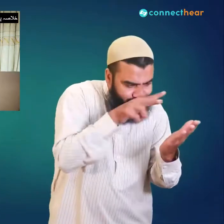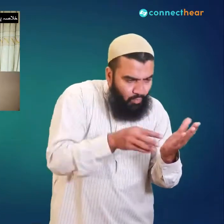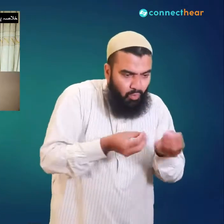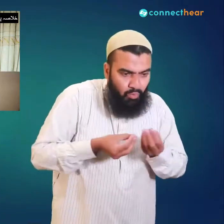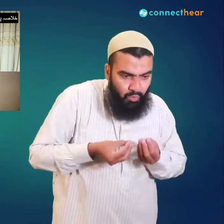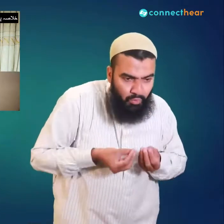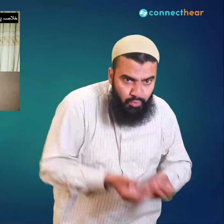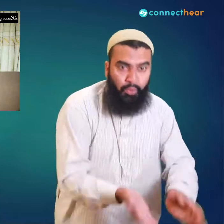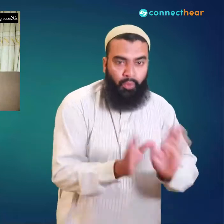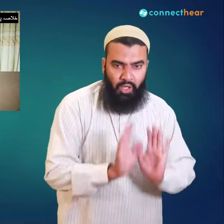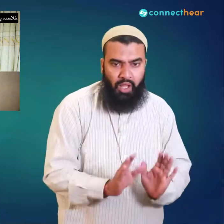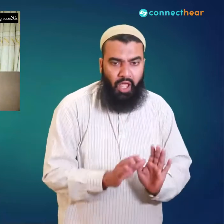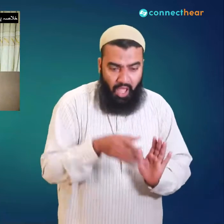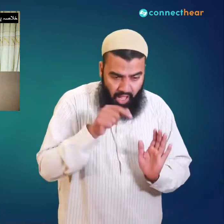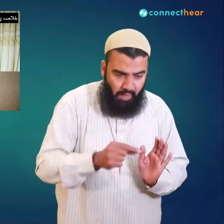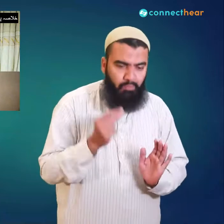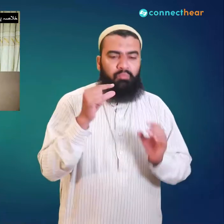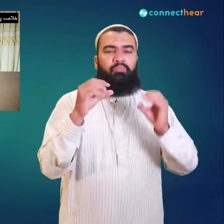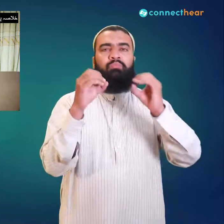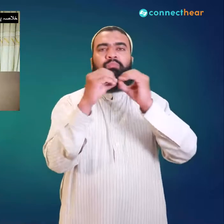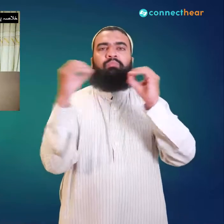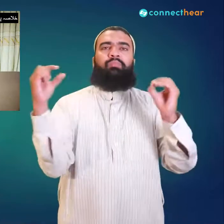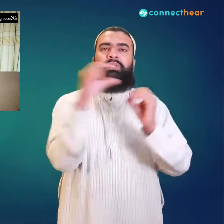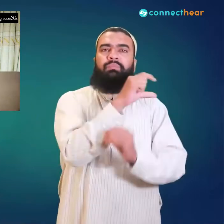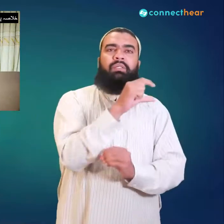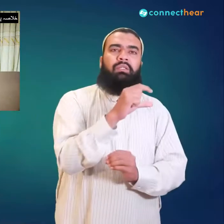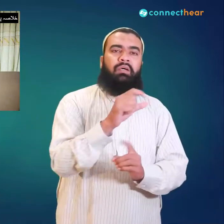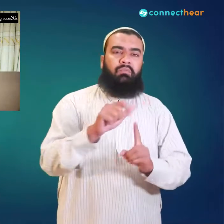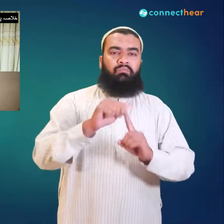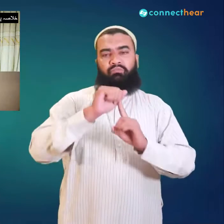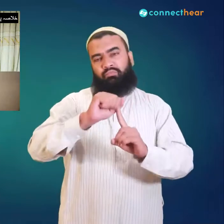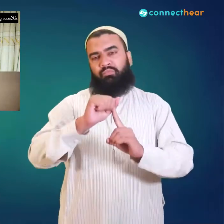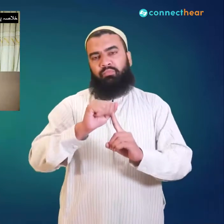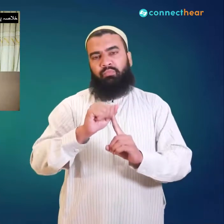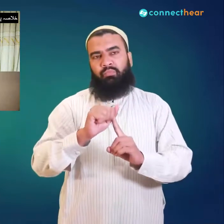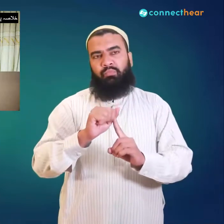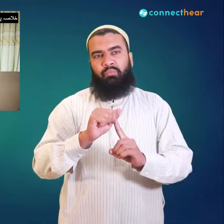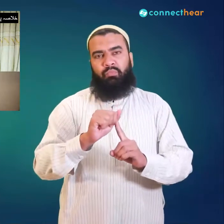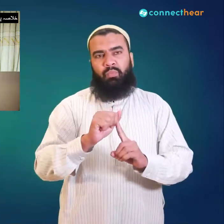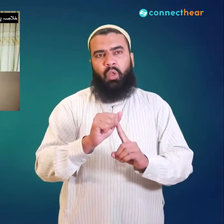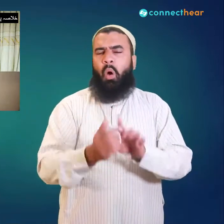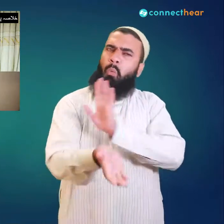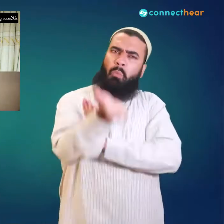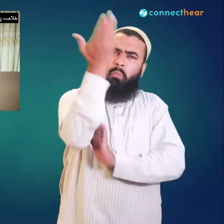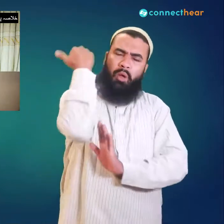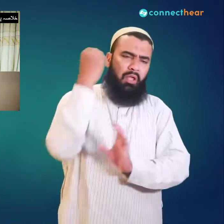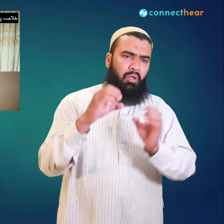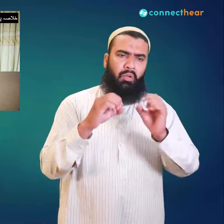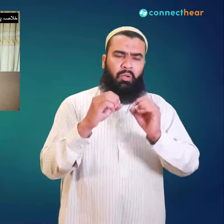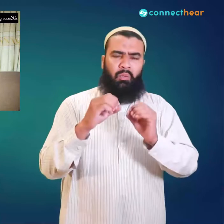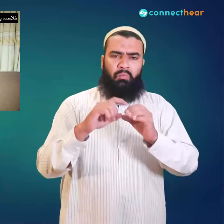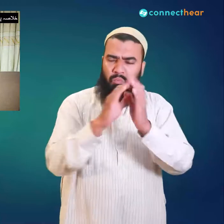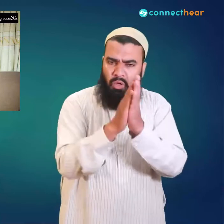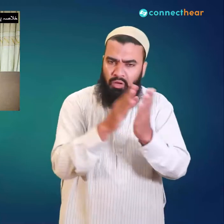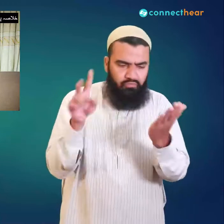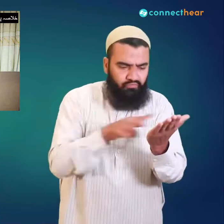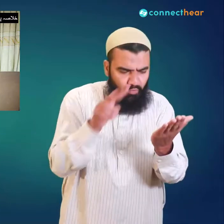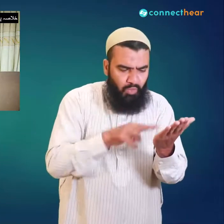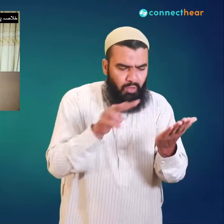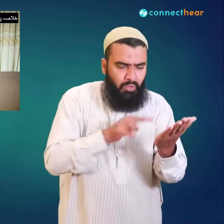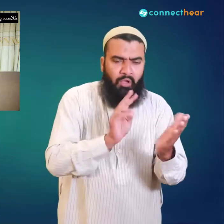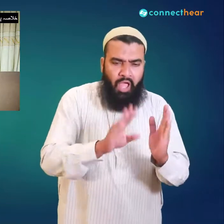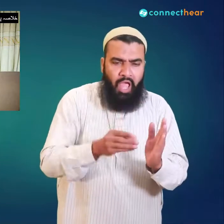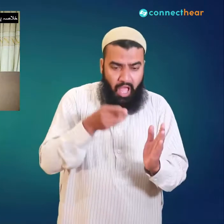اگر تلاوت پیچھے سے چلتی آ رہی ہے سورہ انفال سے یا اس کے بعد سے چلتی ہوئی آ رہی ہے